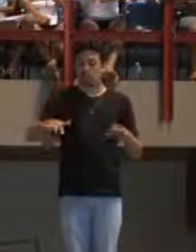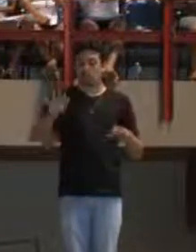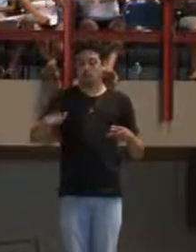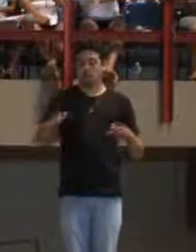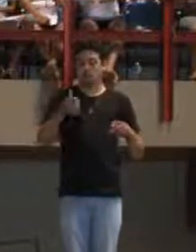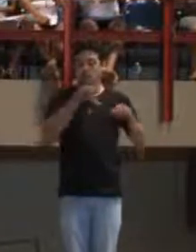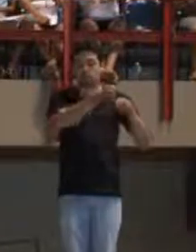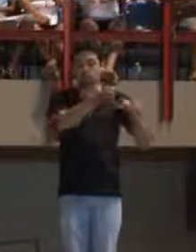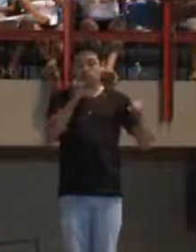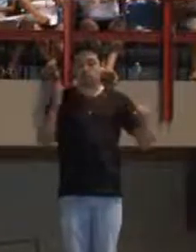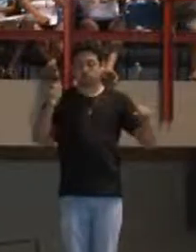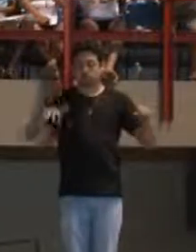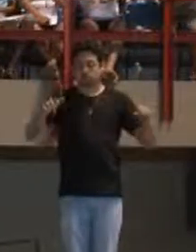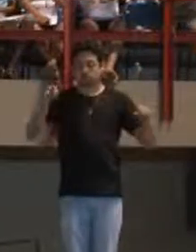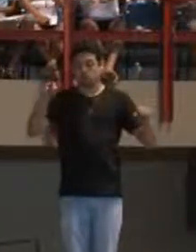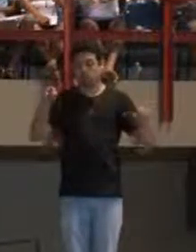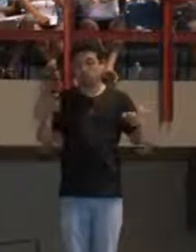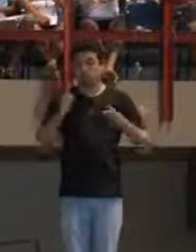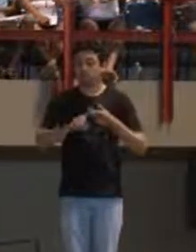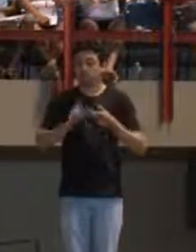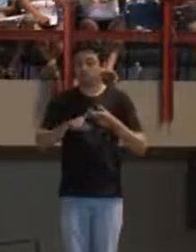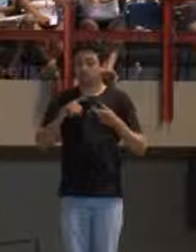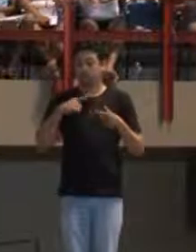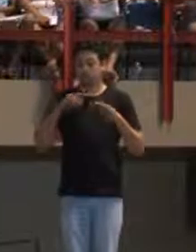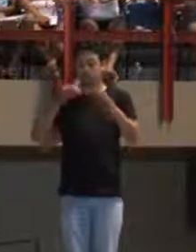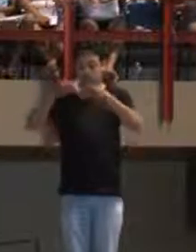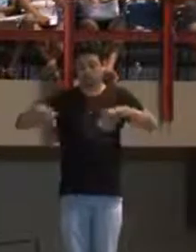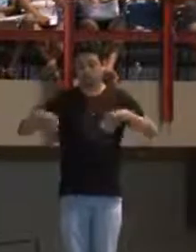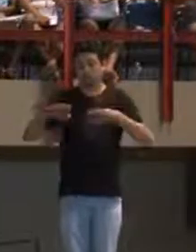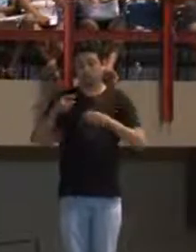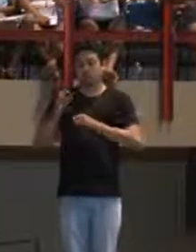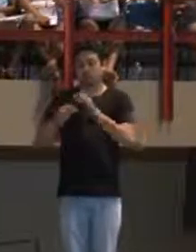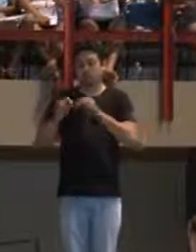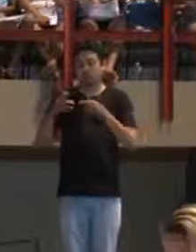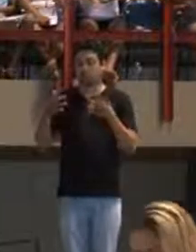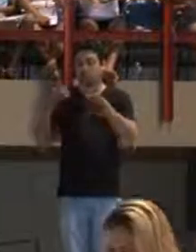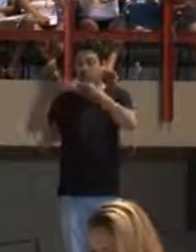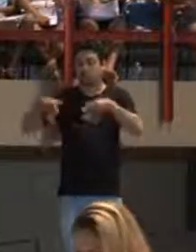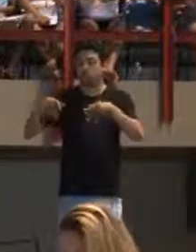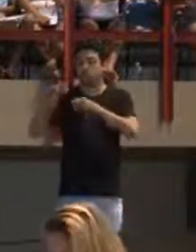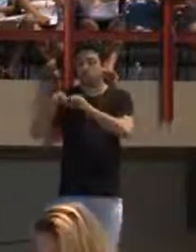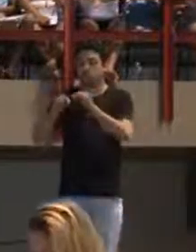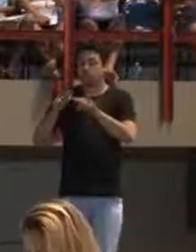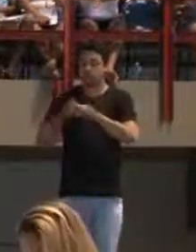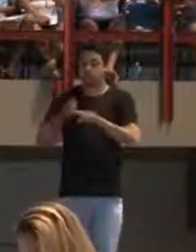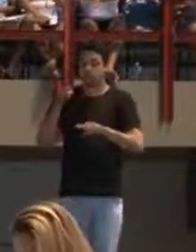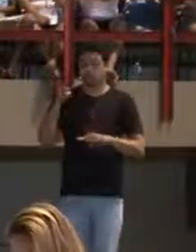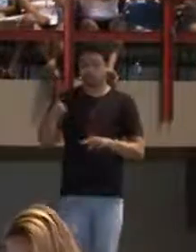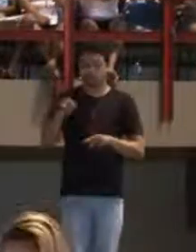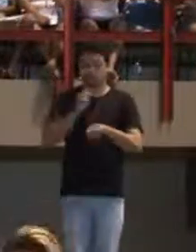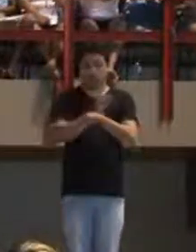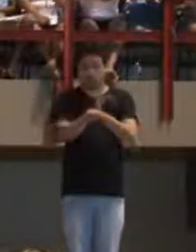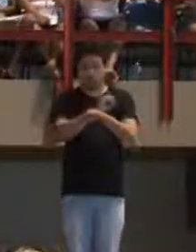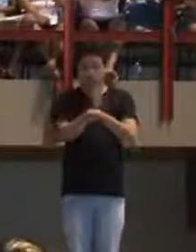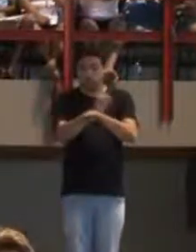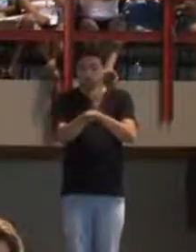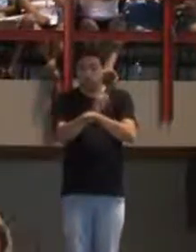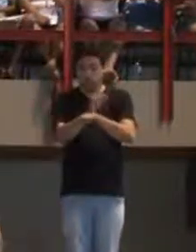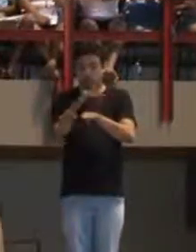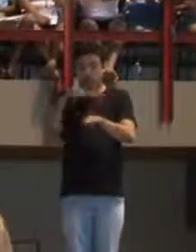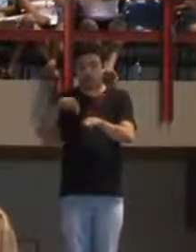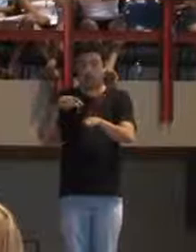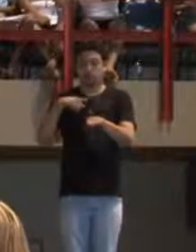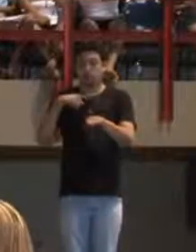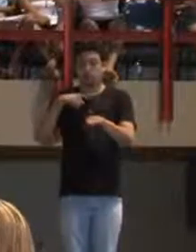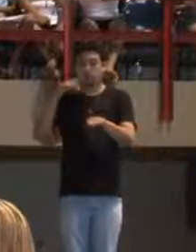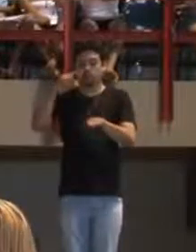a gasolina. Agora, tem uma desvantagem, né? Qual é a desvantagem? É que os carros, eles não saem